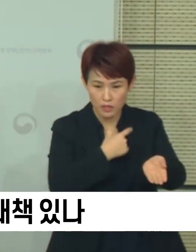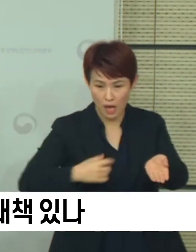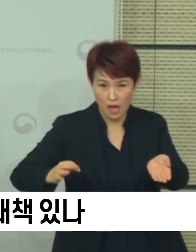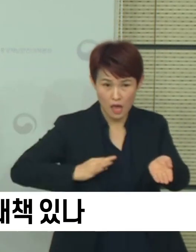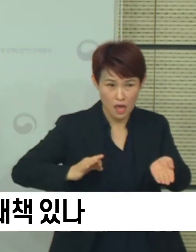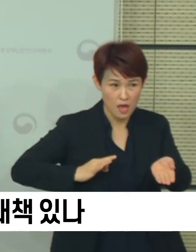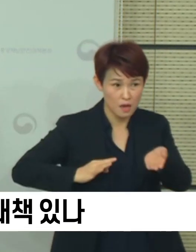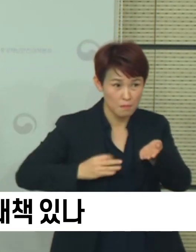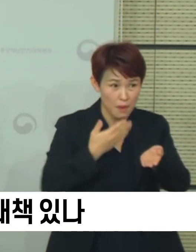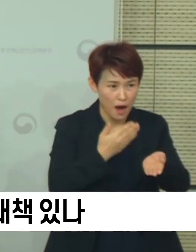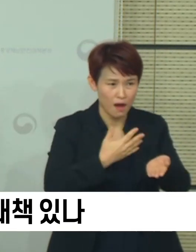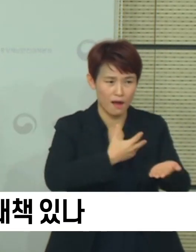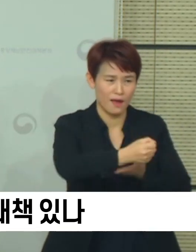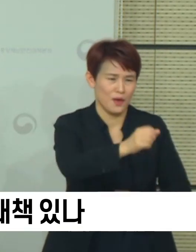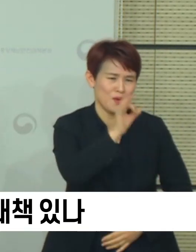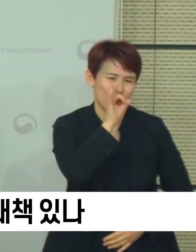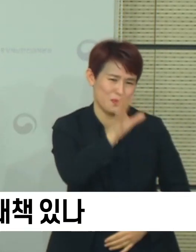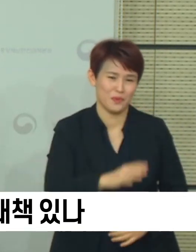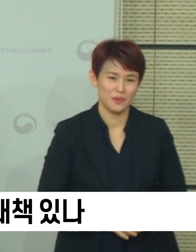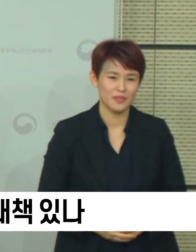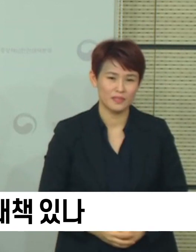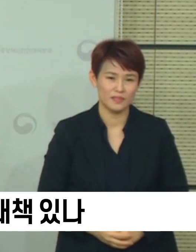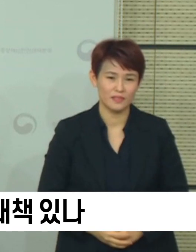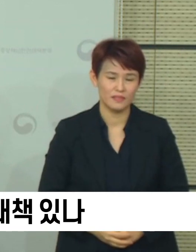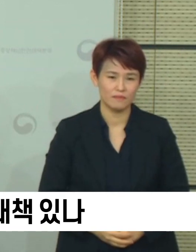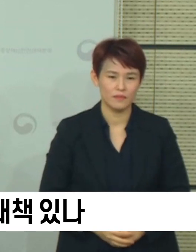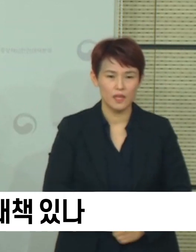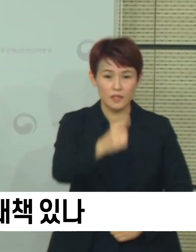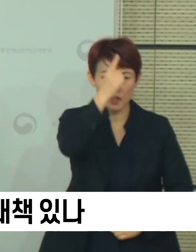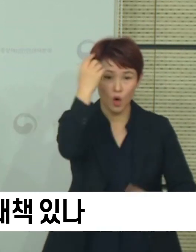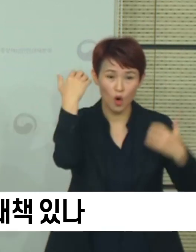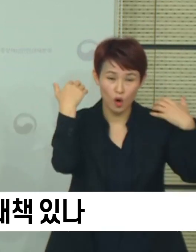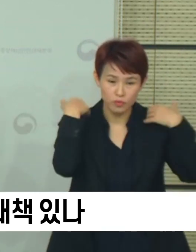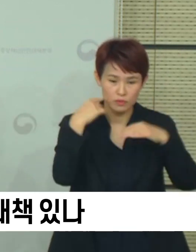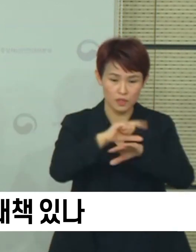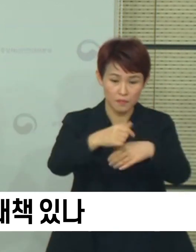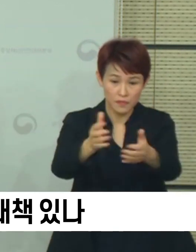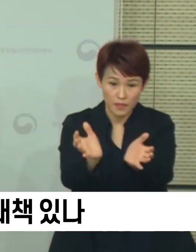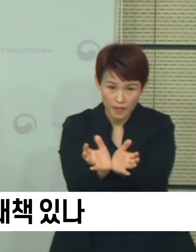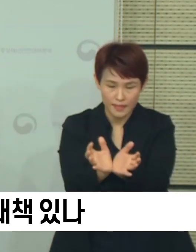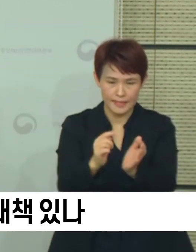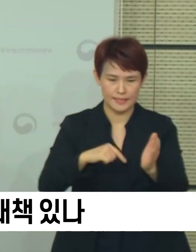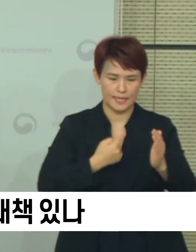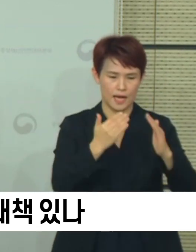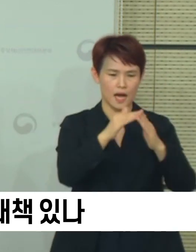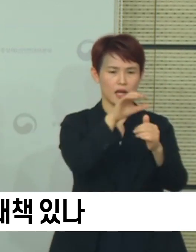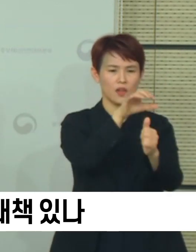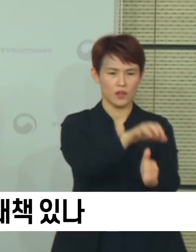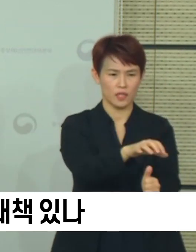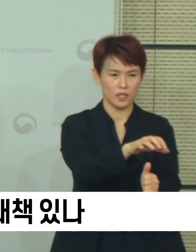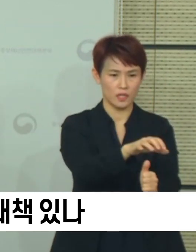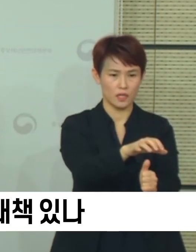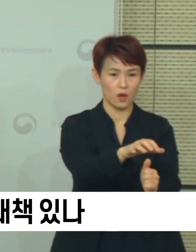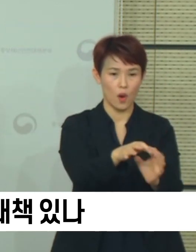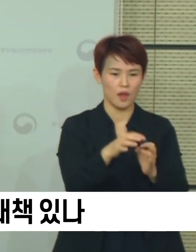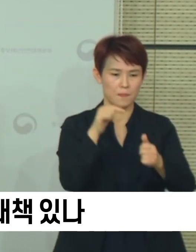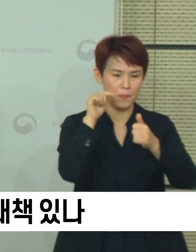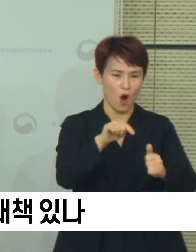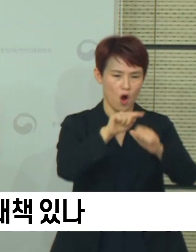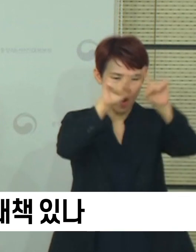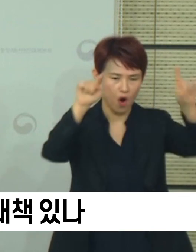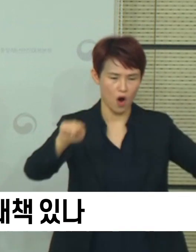생계보조금이나 이런 것들을 받으실 수가 없습니다. 정부 지자체가 발행한 자가격리에 대한 명령서가 있어야